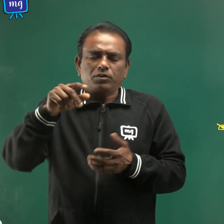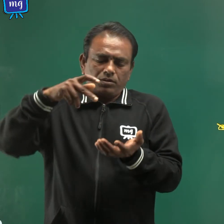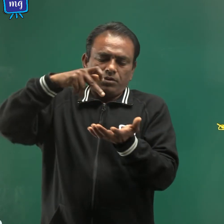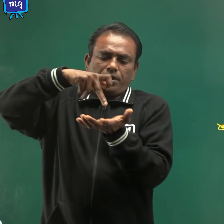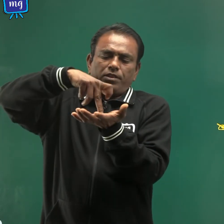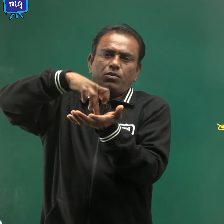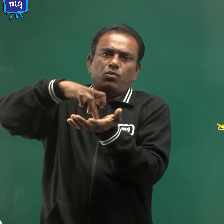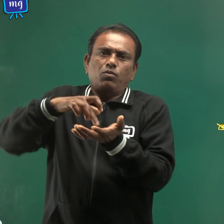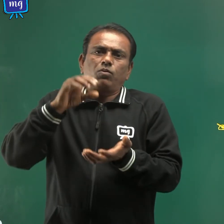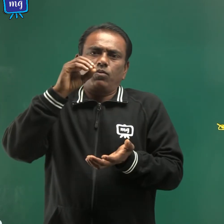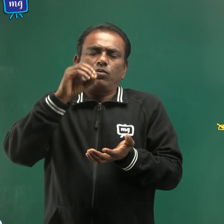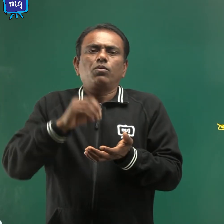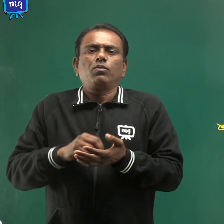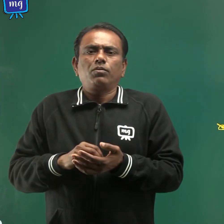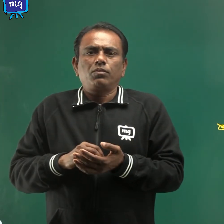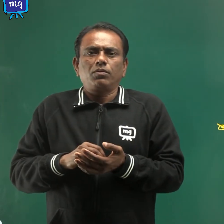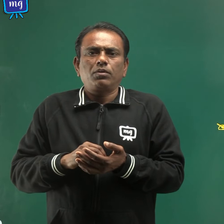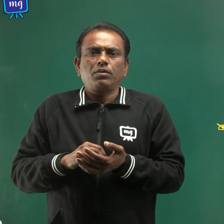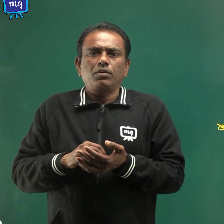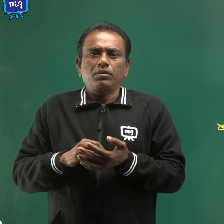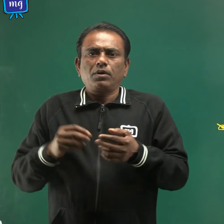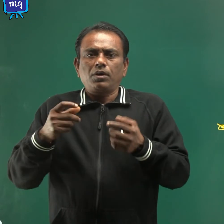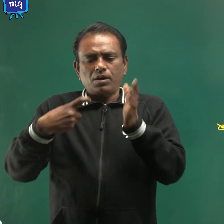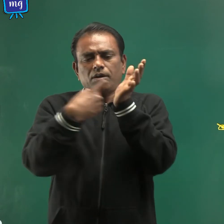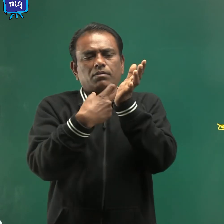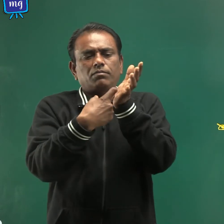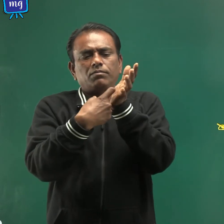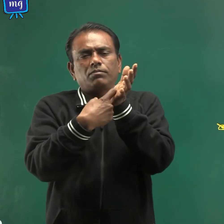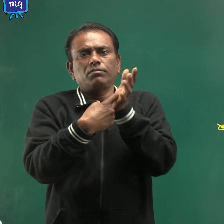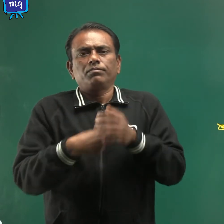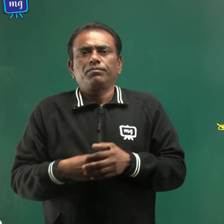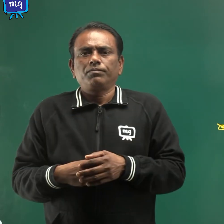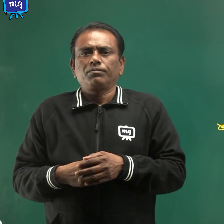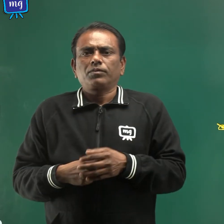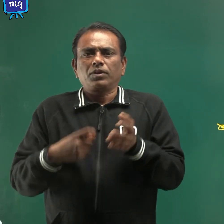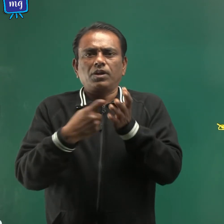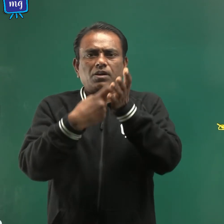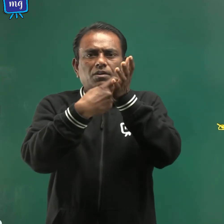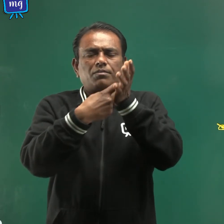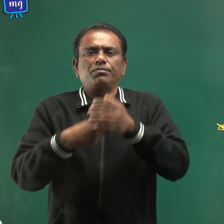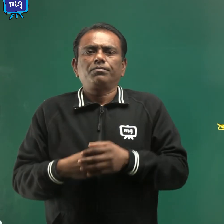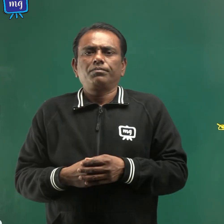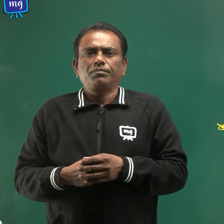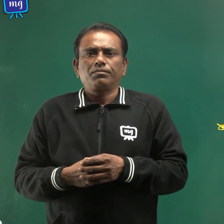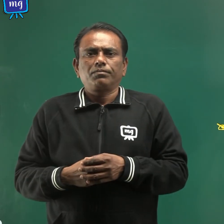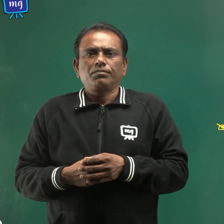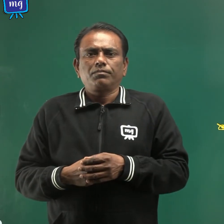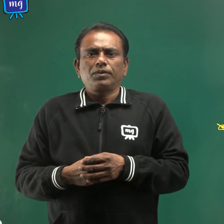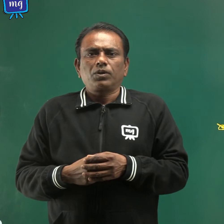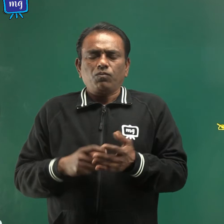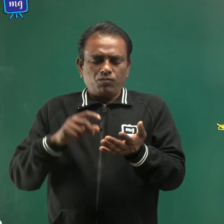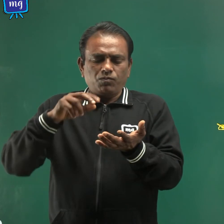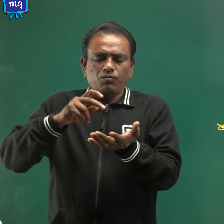मु है तथा तेजा ए आर है इस व्रत की